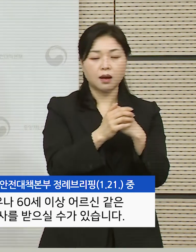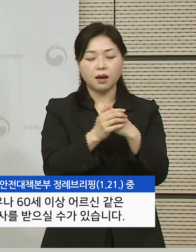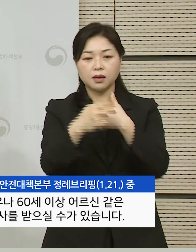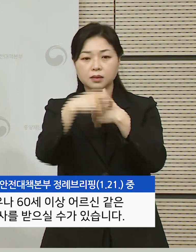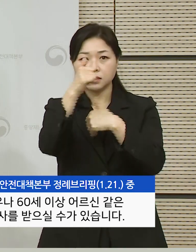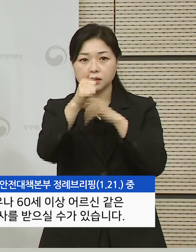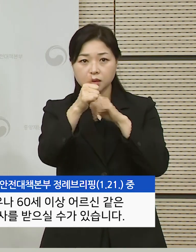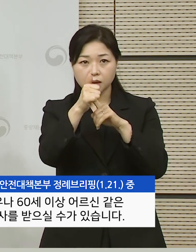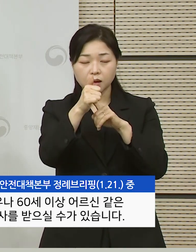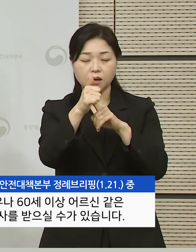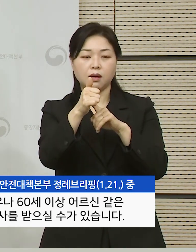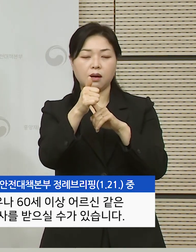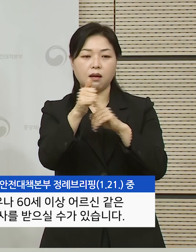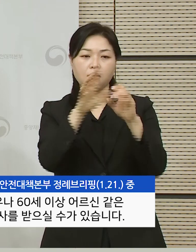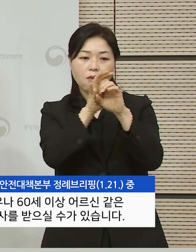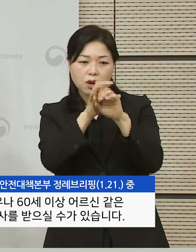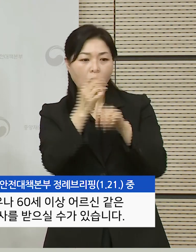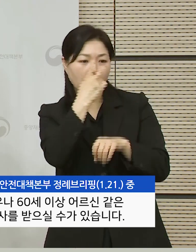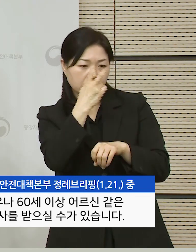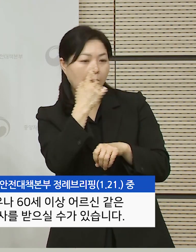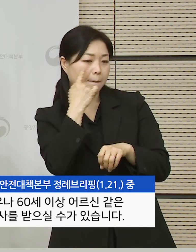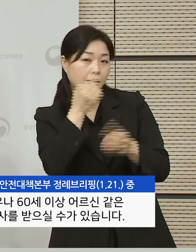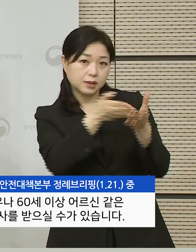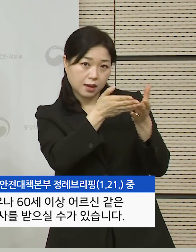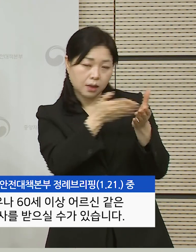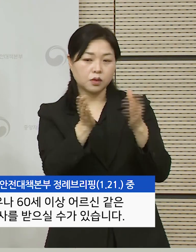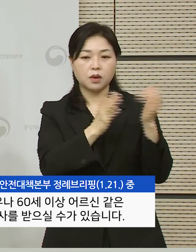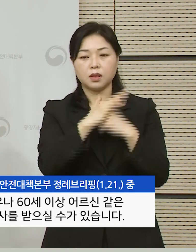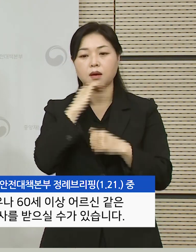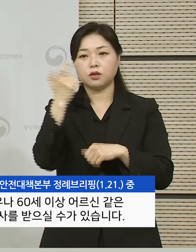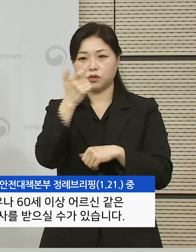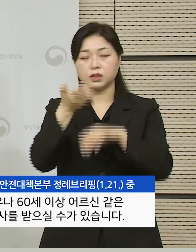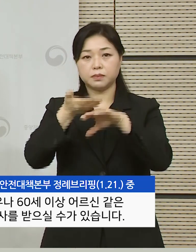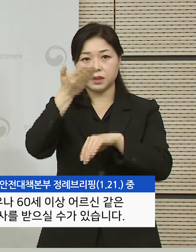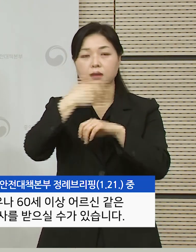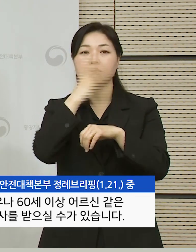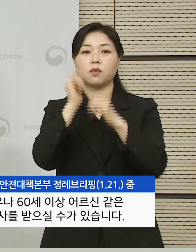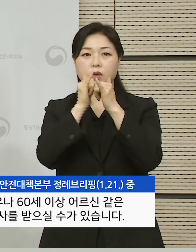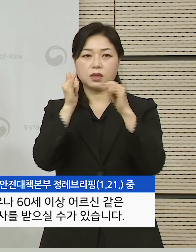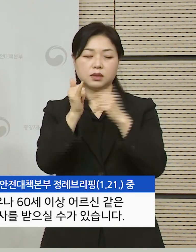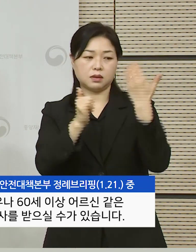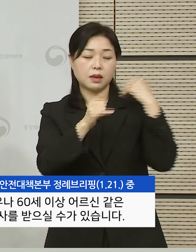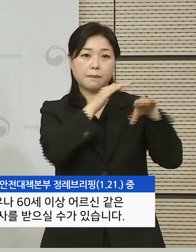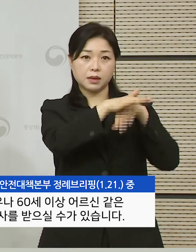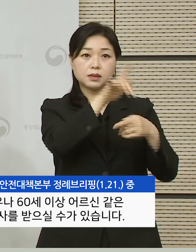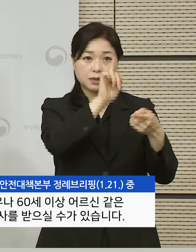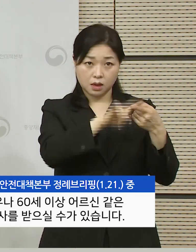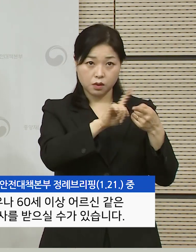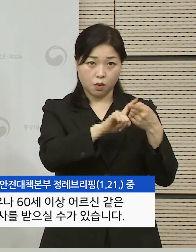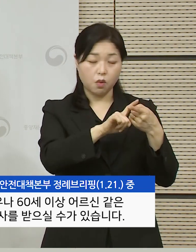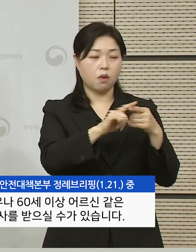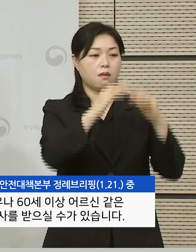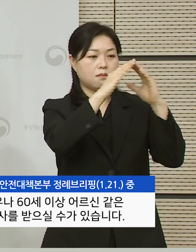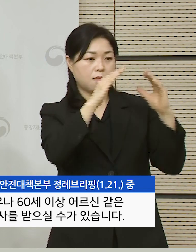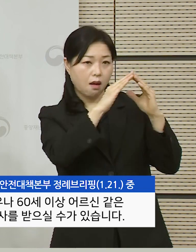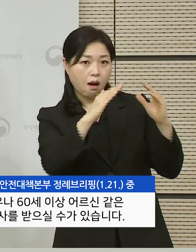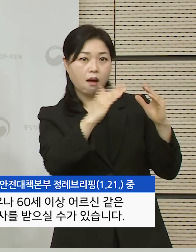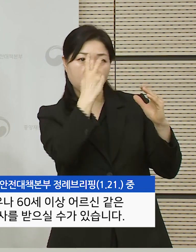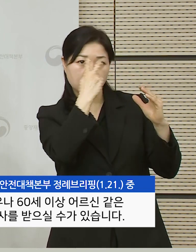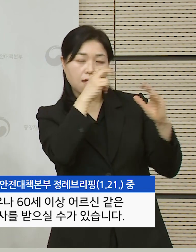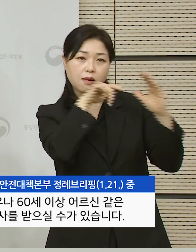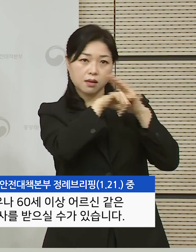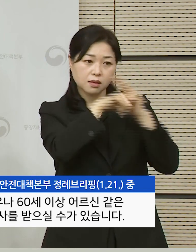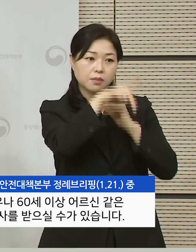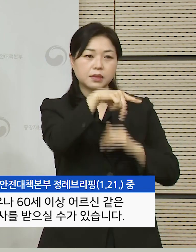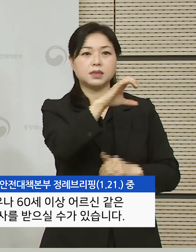밀접 접촉자, 또 의사가 코로나19 검사를 권유한 경우나 60세 이상 어르신 같은 경우에는 기존과 같이